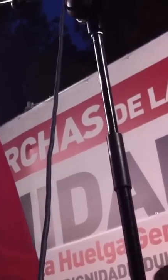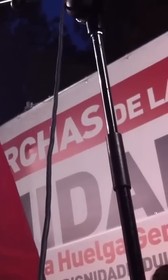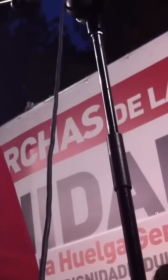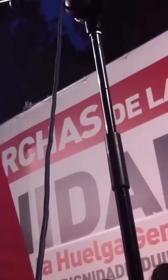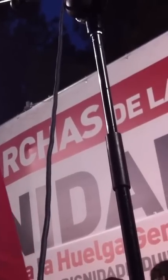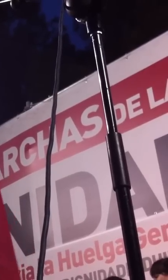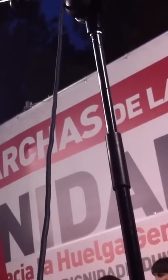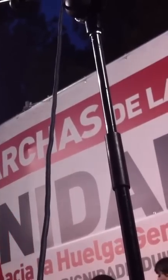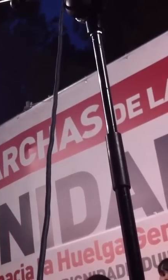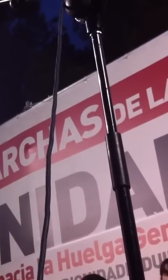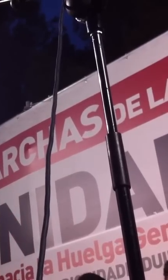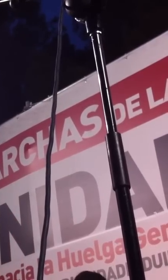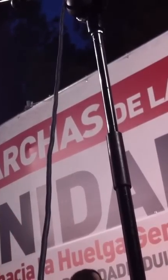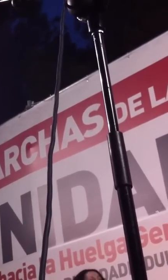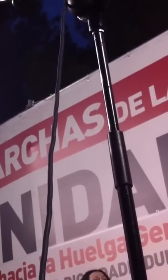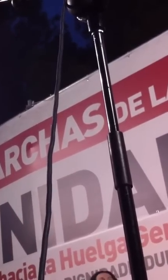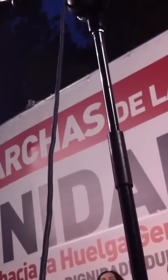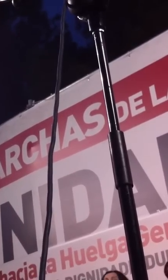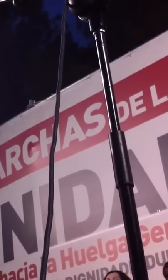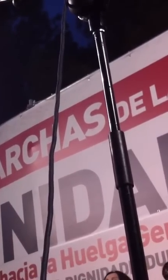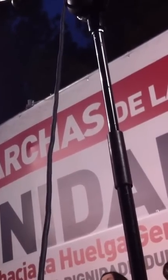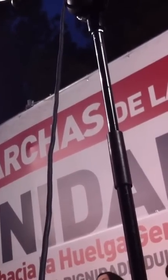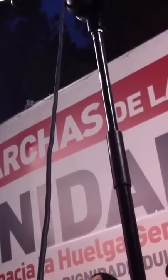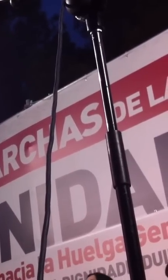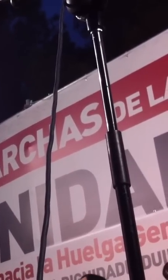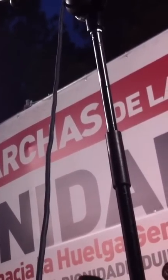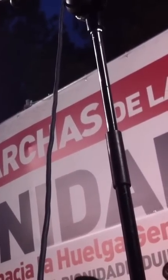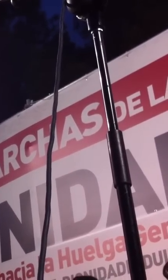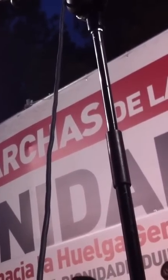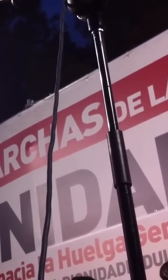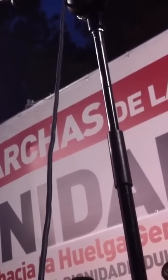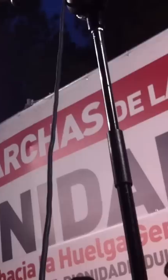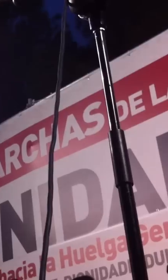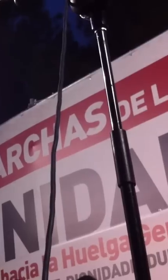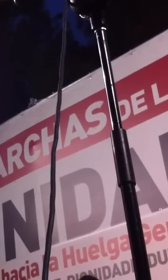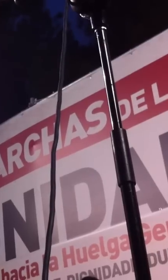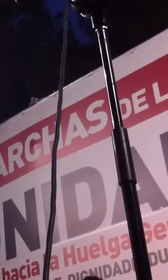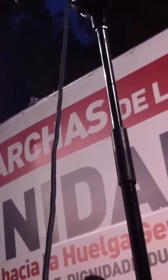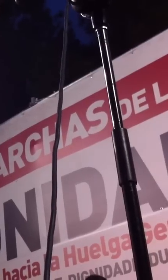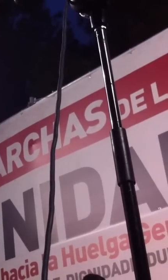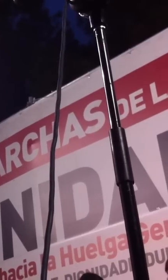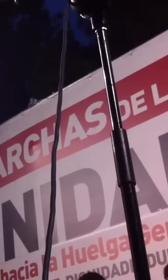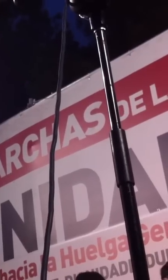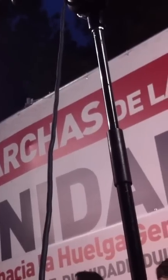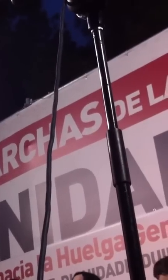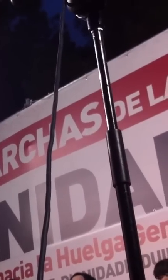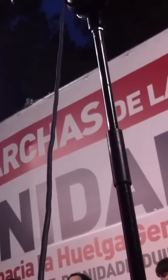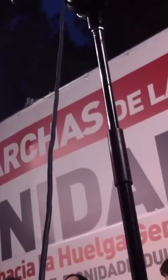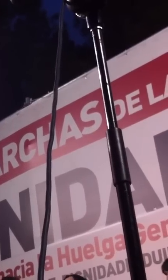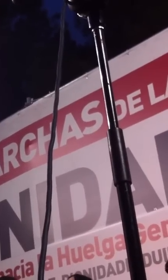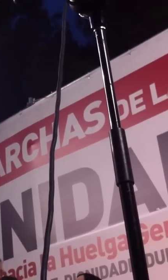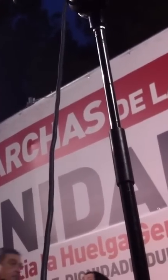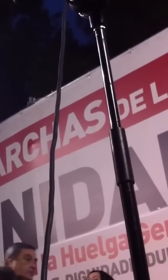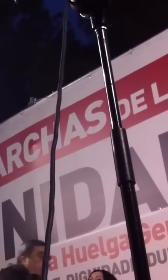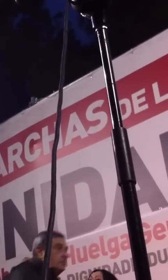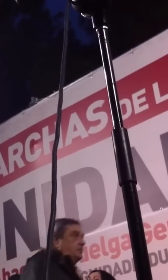Cuando las organizaciones nos enfrentamos a multas de millones de euros por manifestarnos. Pero